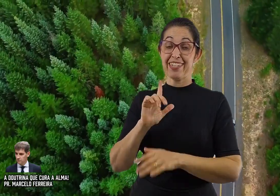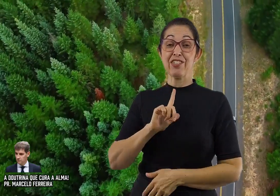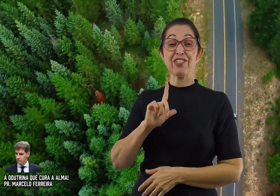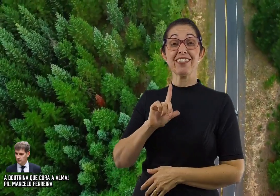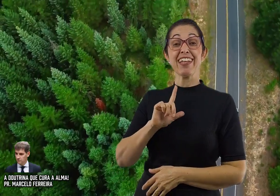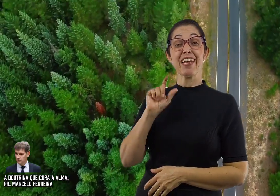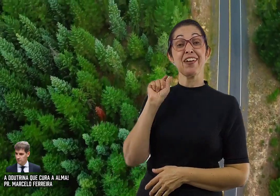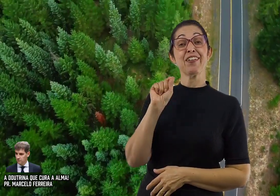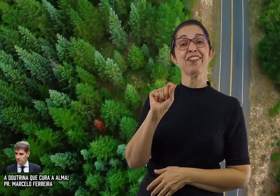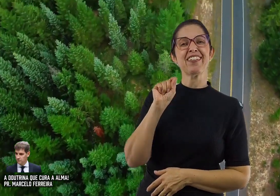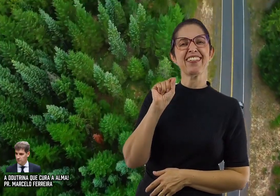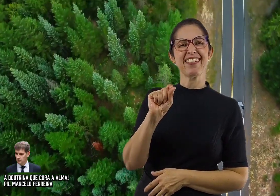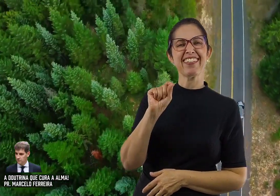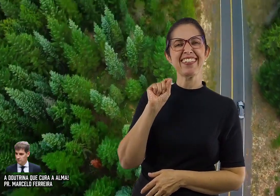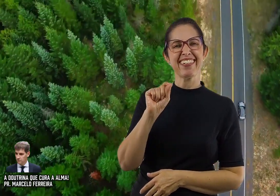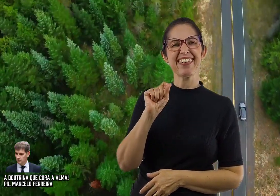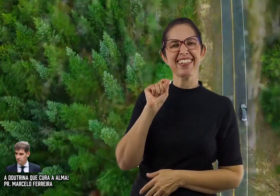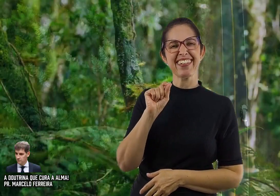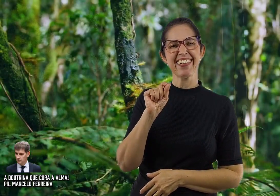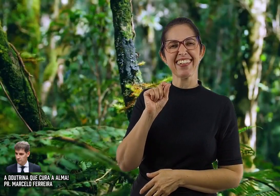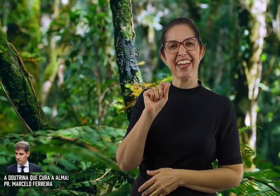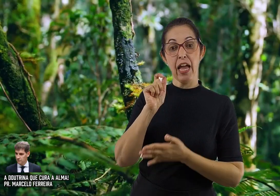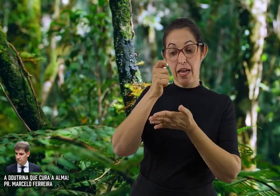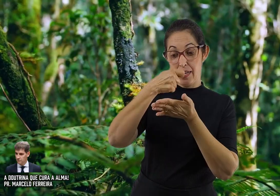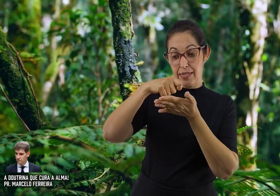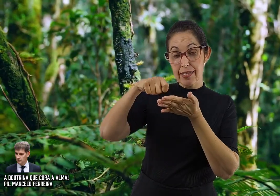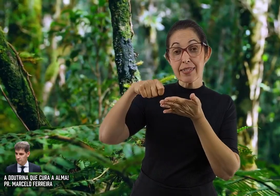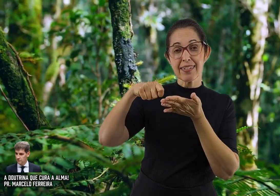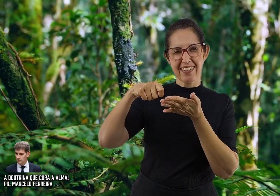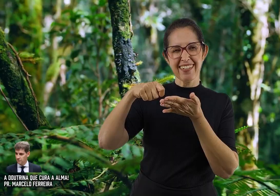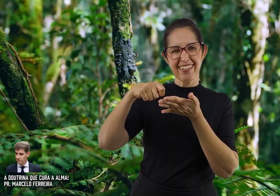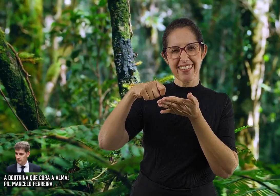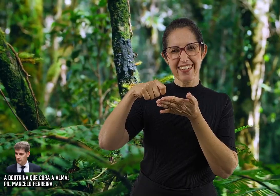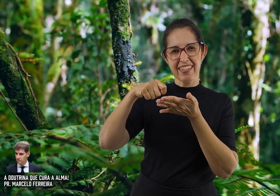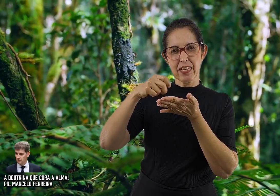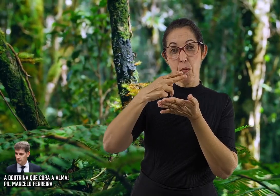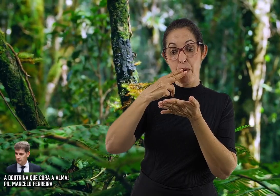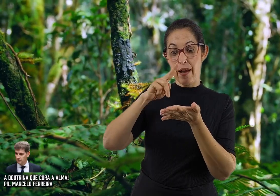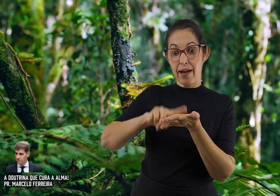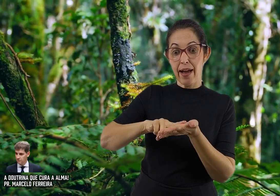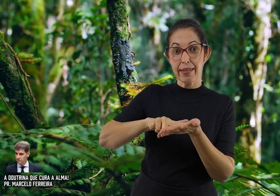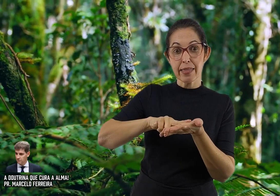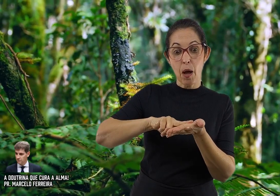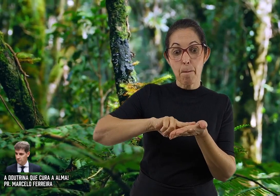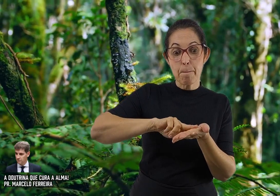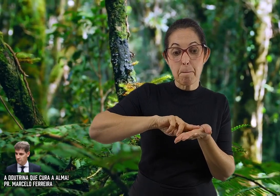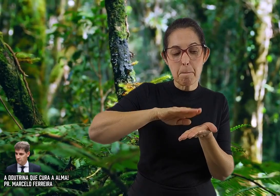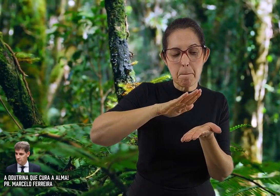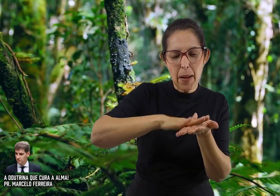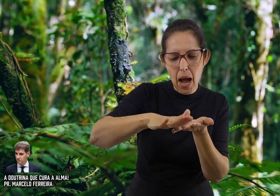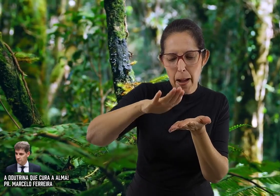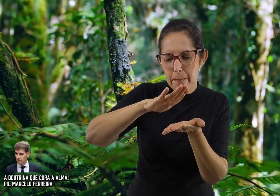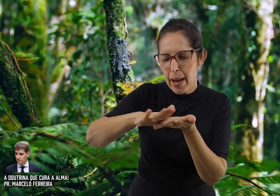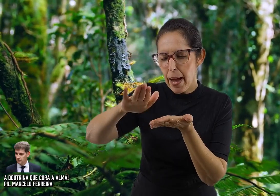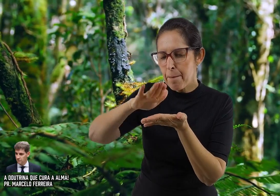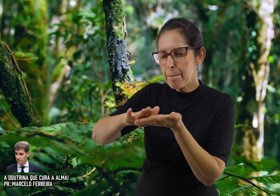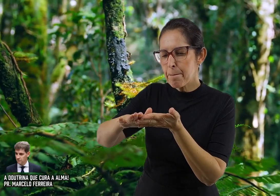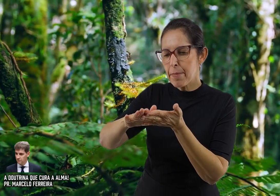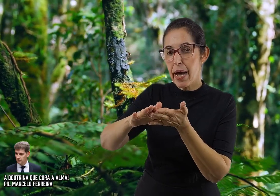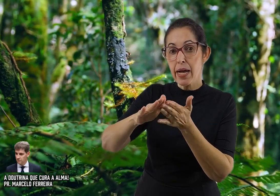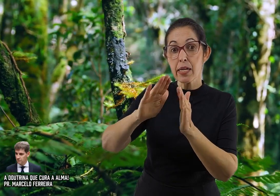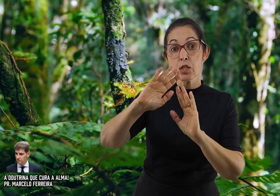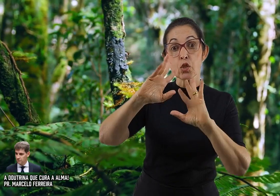as cartas universais. Essas cartas eram lidas em todas as igrejas, eram universais. E através das cartas,